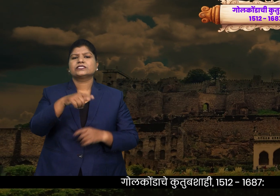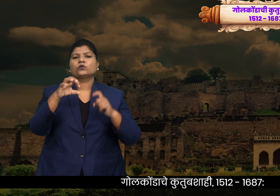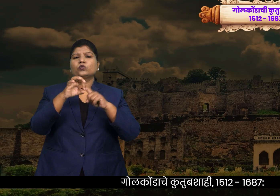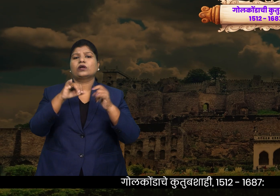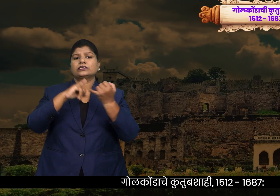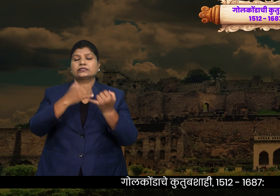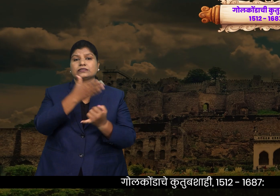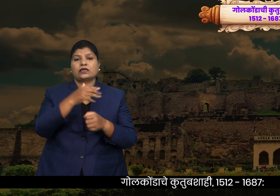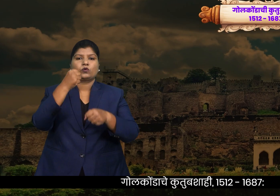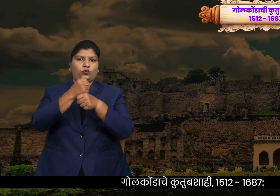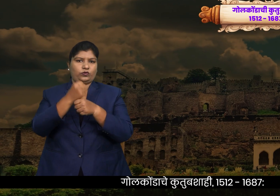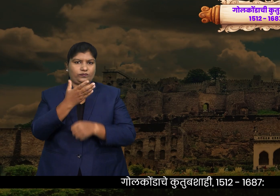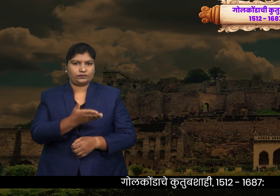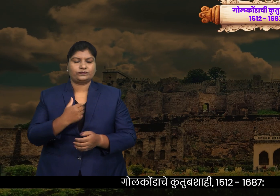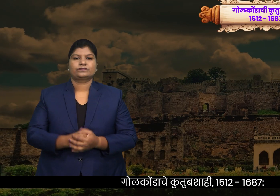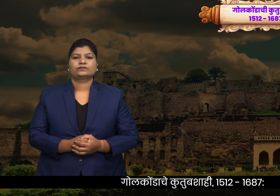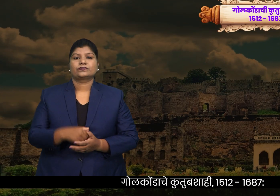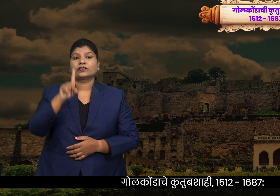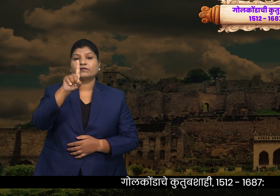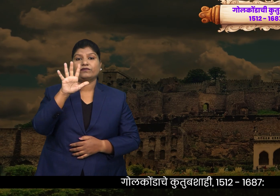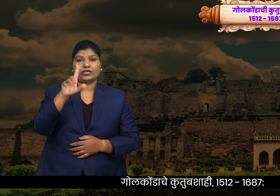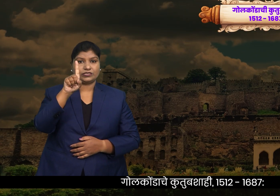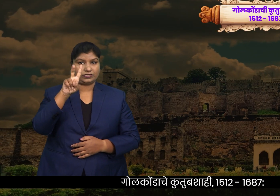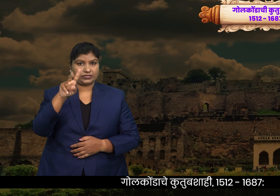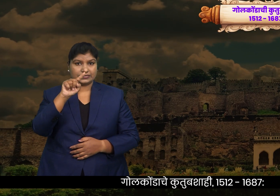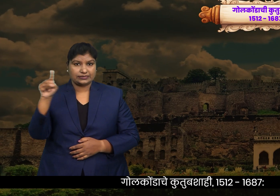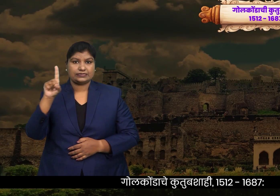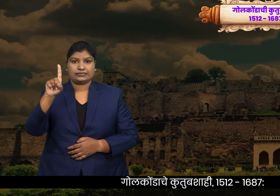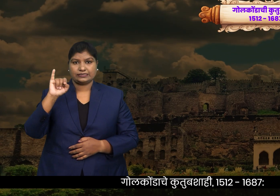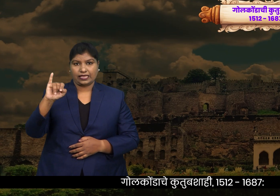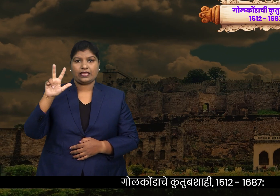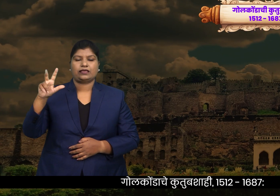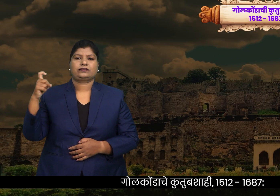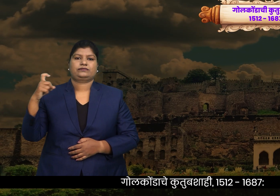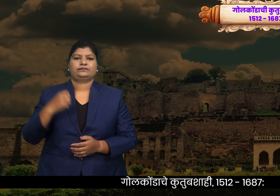गोलकोंडाची कुतुबशाही 1512 to 1687.